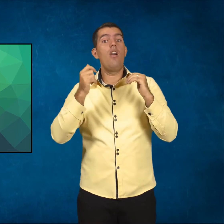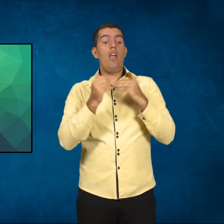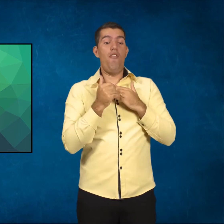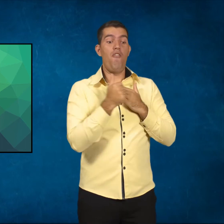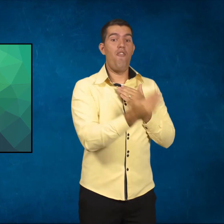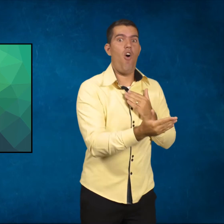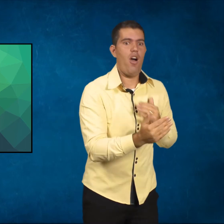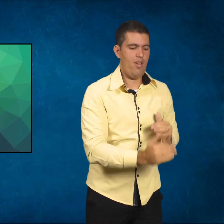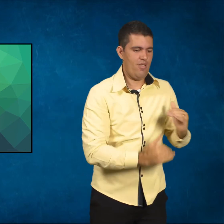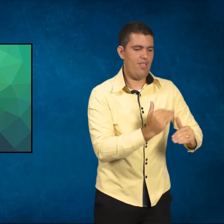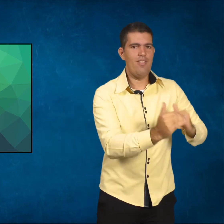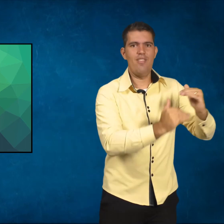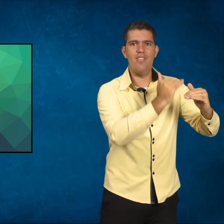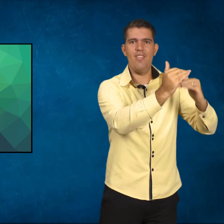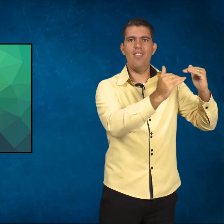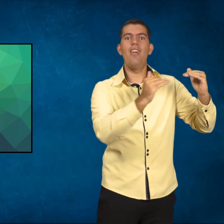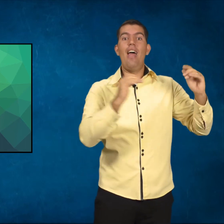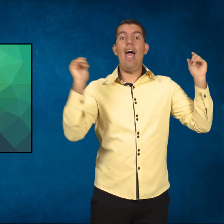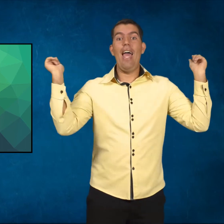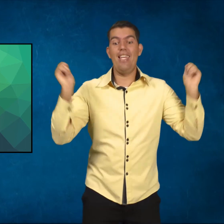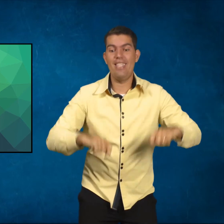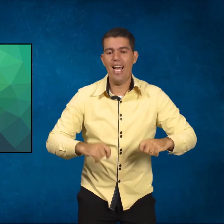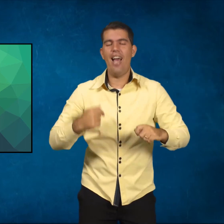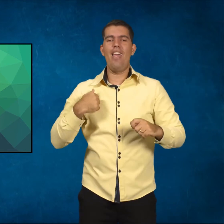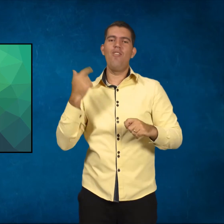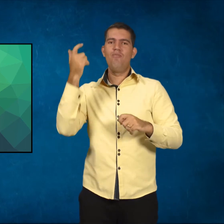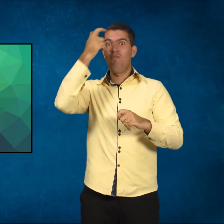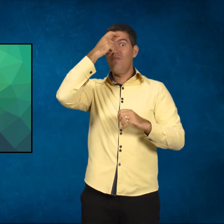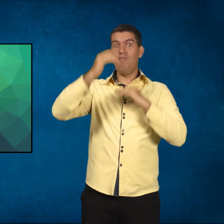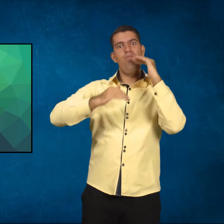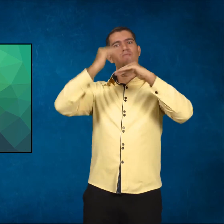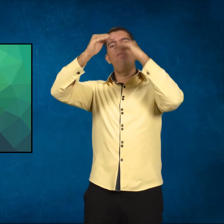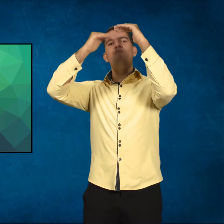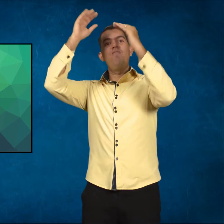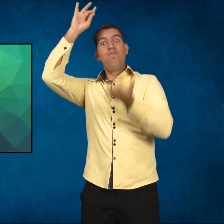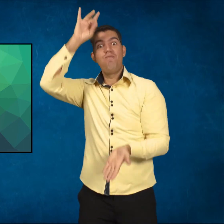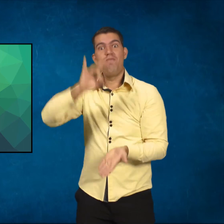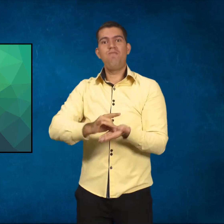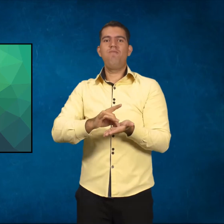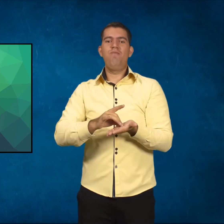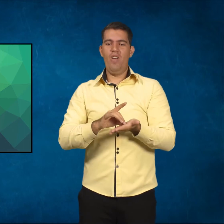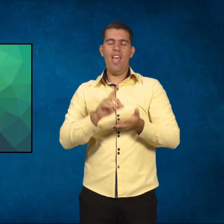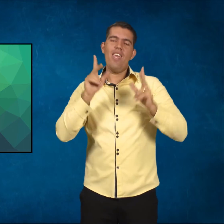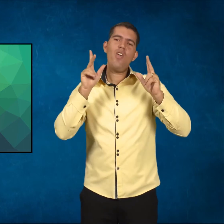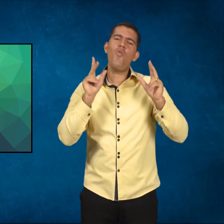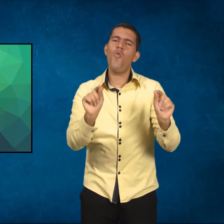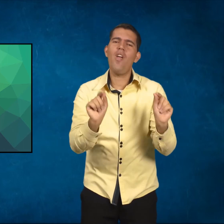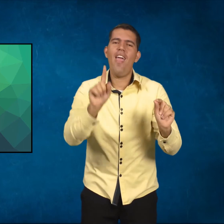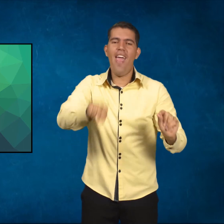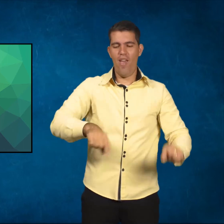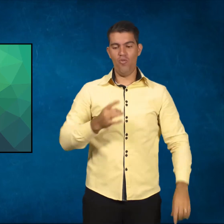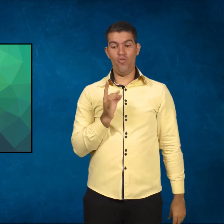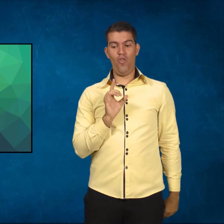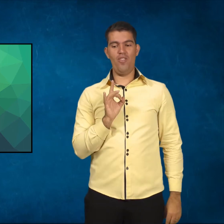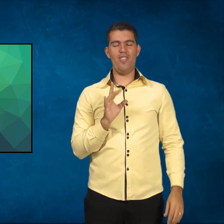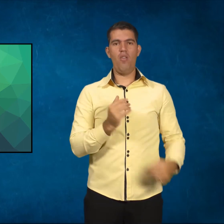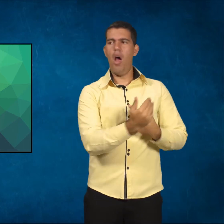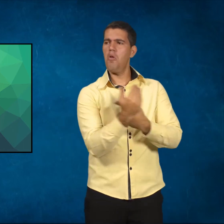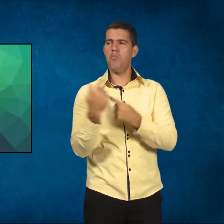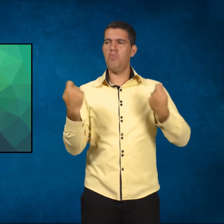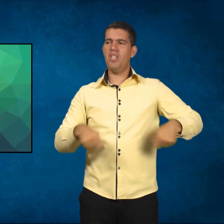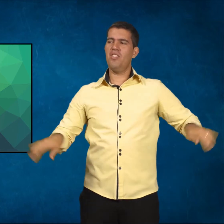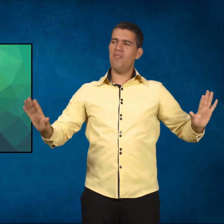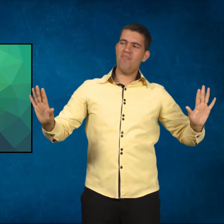externo, para se chegar ao nível de desenvolvimento real, que é quando ele consegue fazer algo sozinho, sem a ajuda de ninguém. Então,